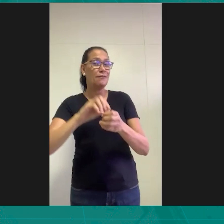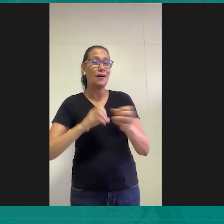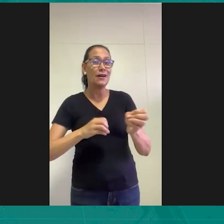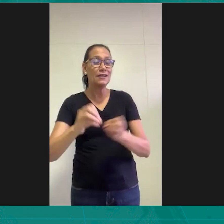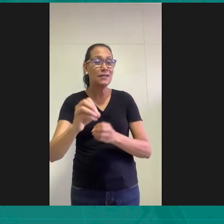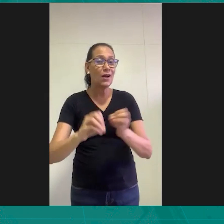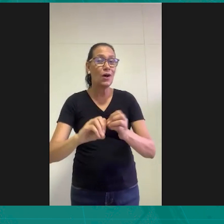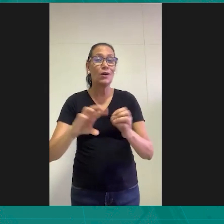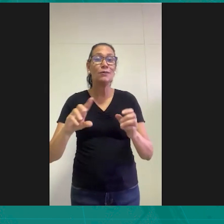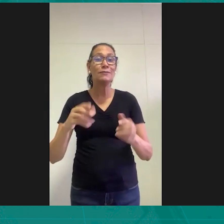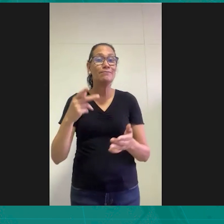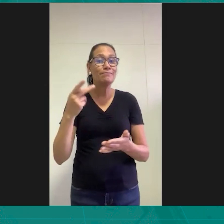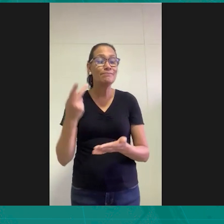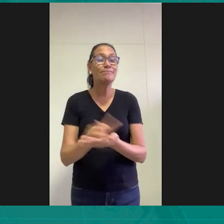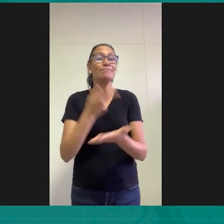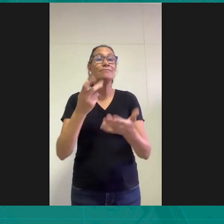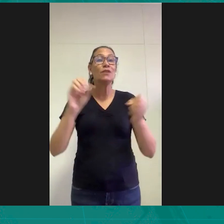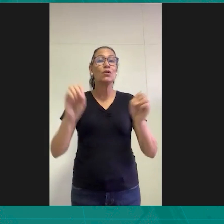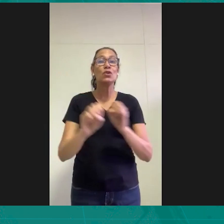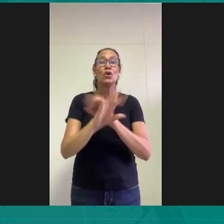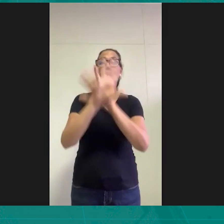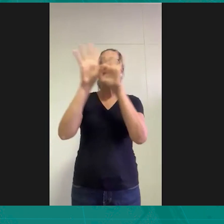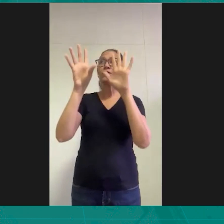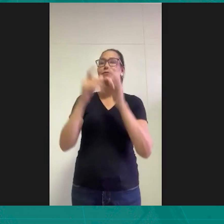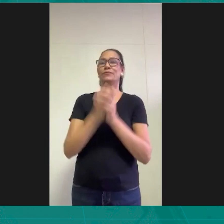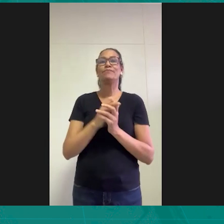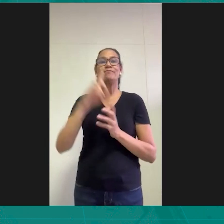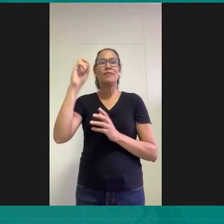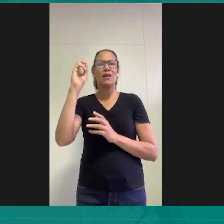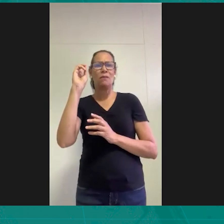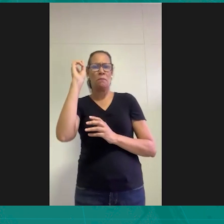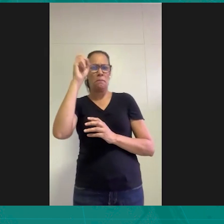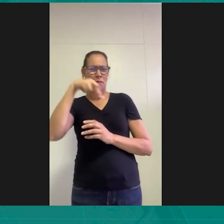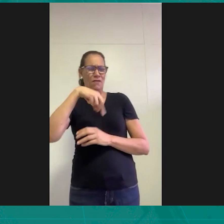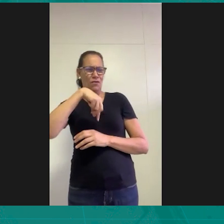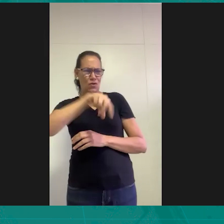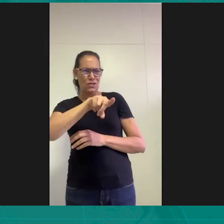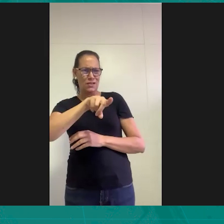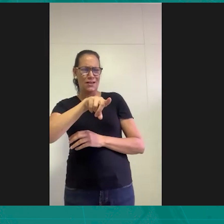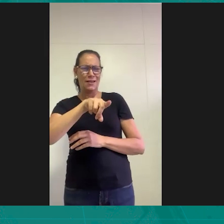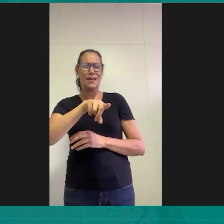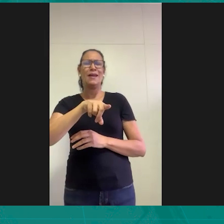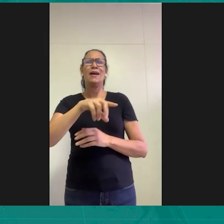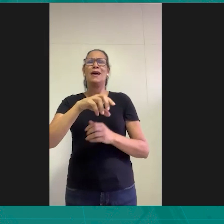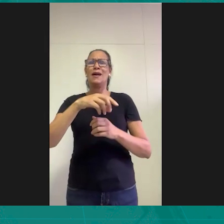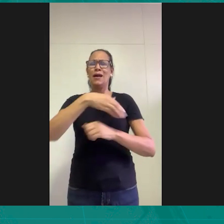Quando você vai, o Senhor manda você ir para a rua, pregar evangelho, fazer comportagem.